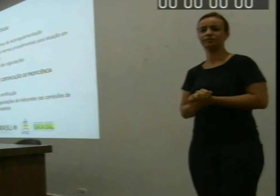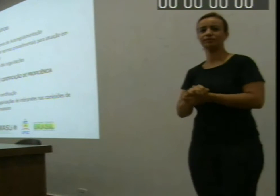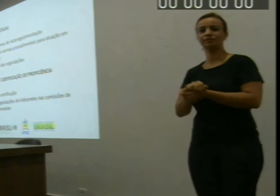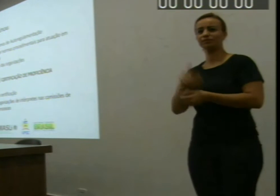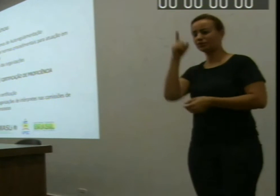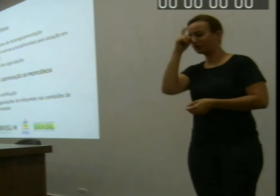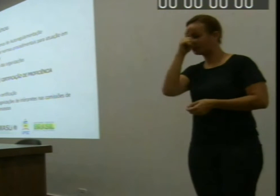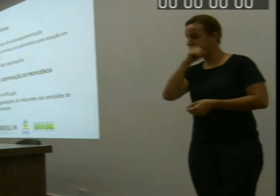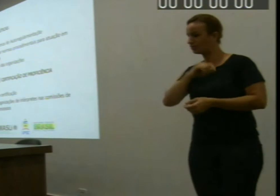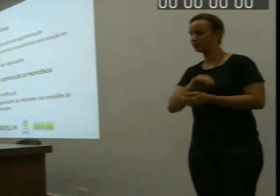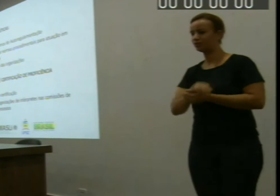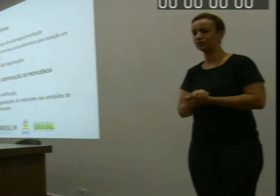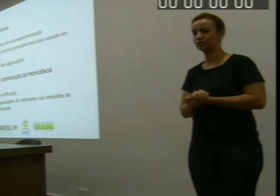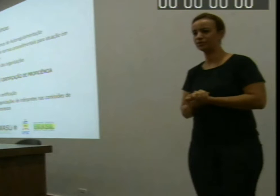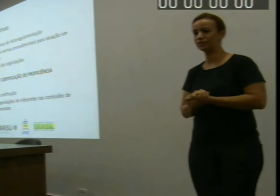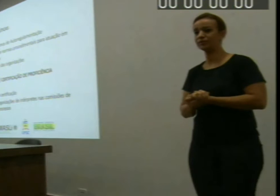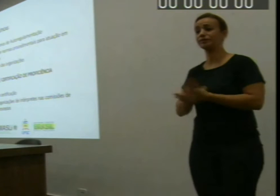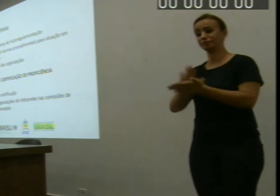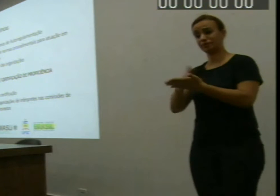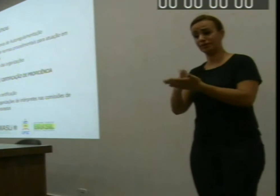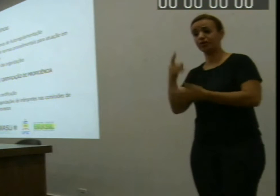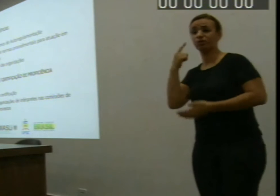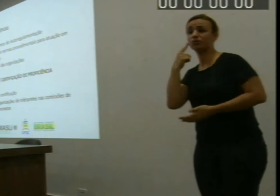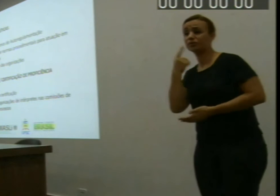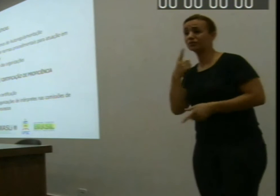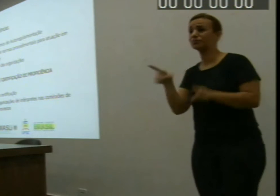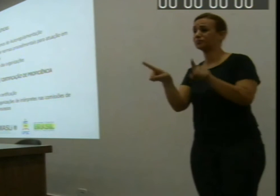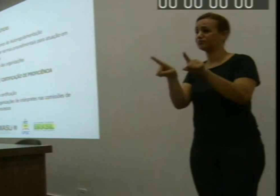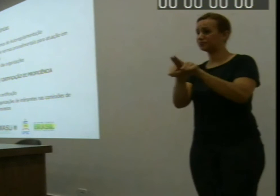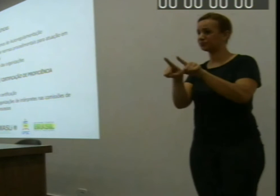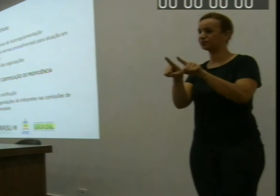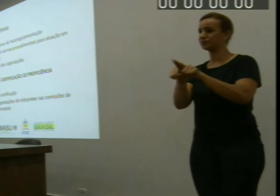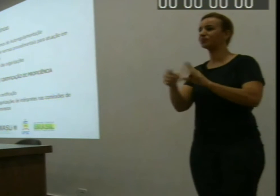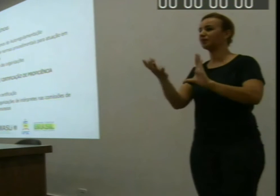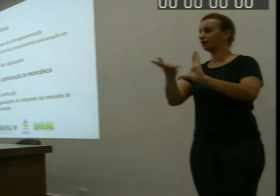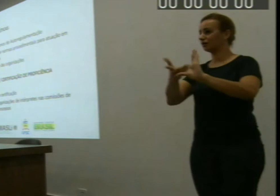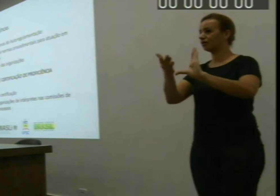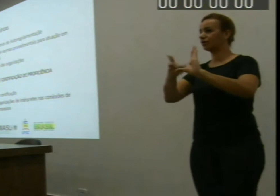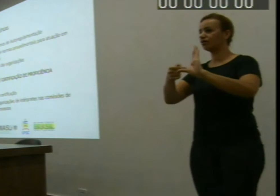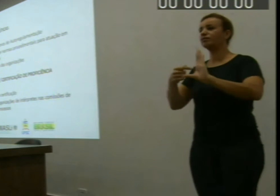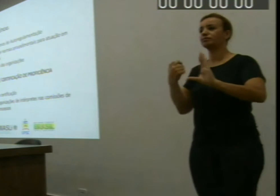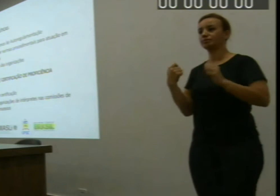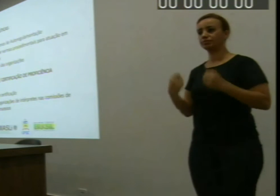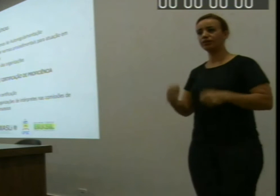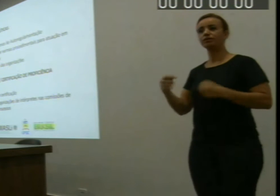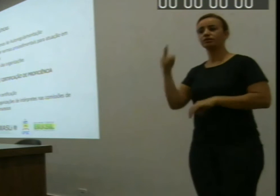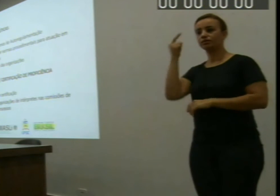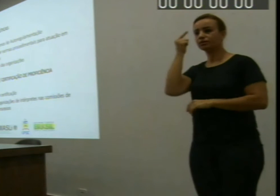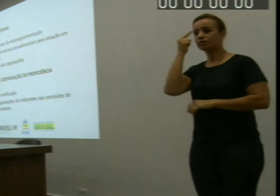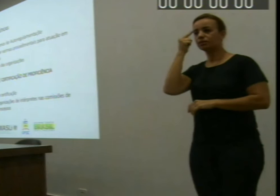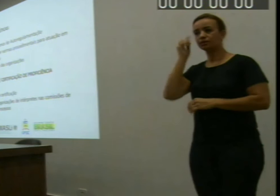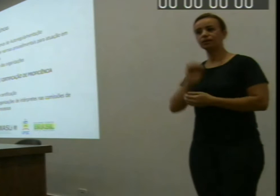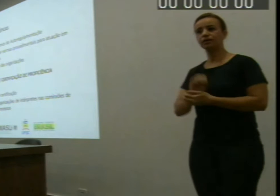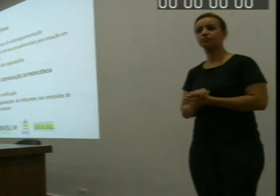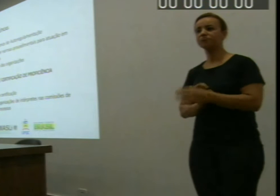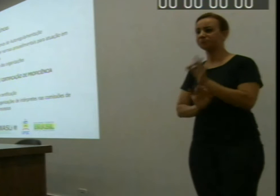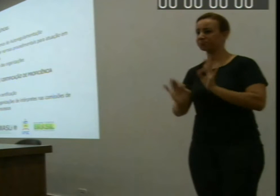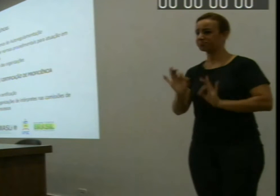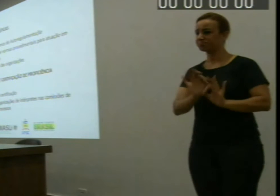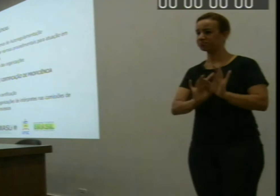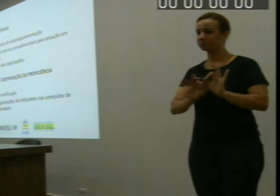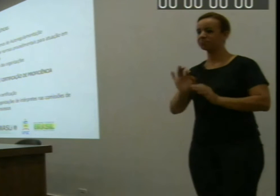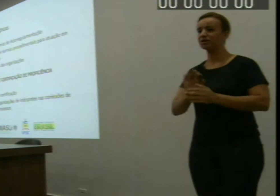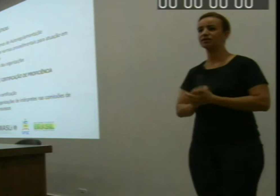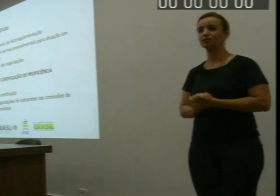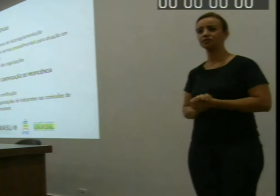surdas quanto para nós intérpretes da língua de sinais então o prolibras precisa ser repensado agora ele precisa ser repensado não só por quem